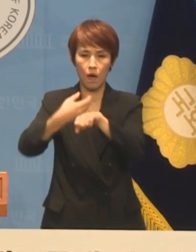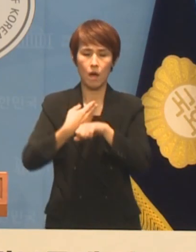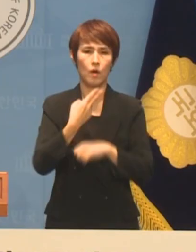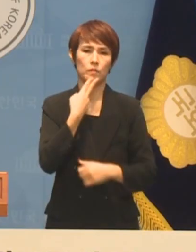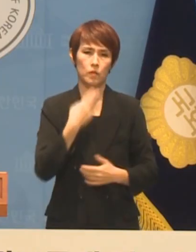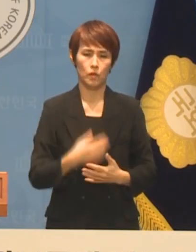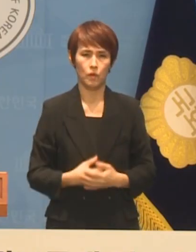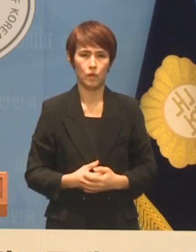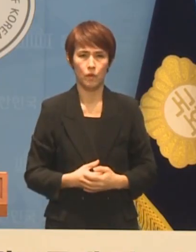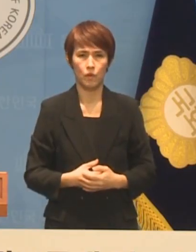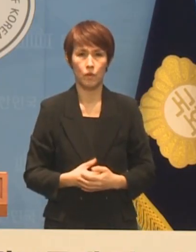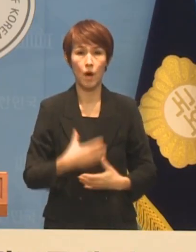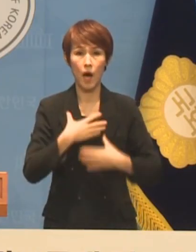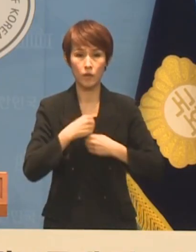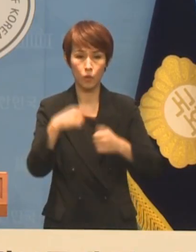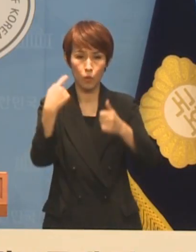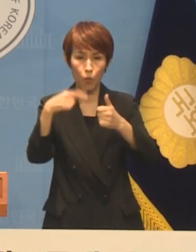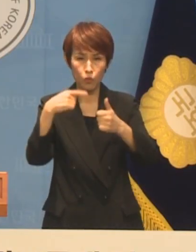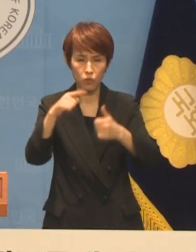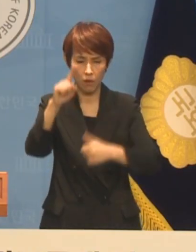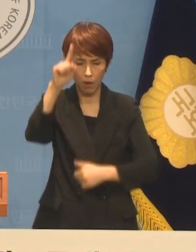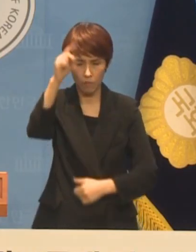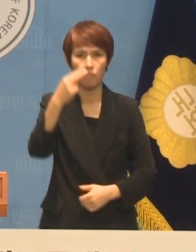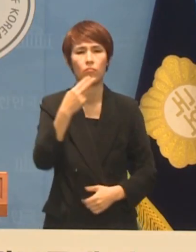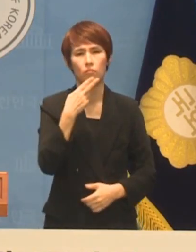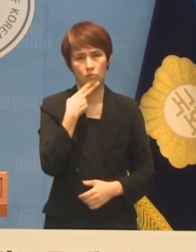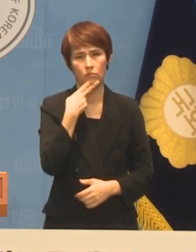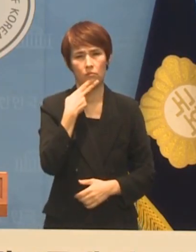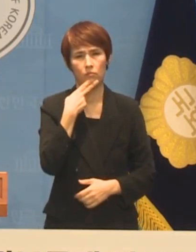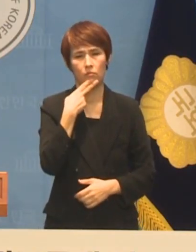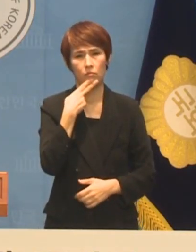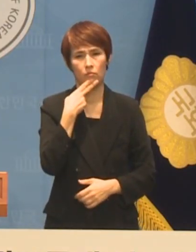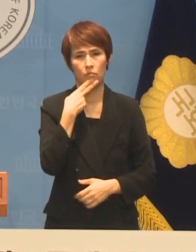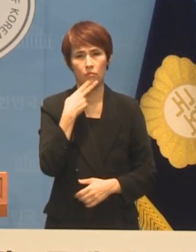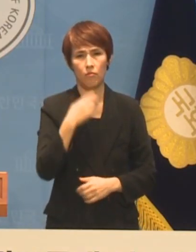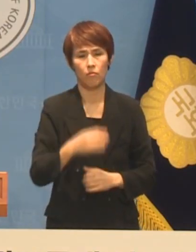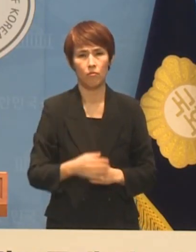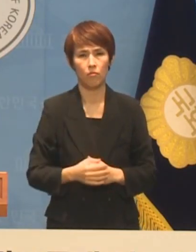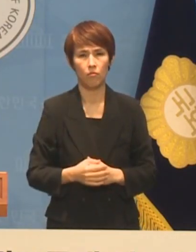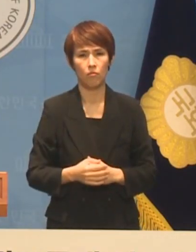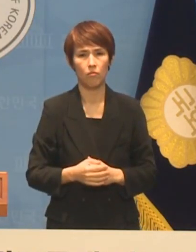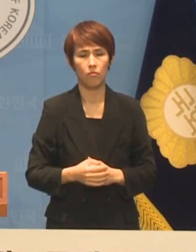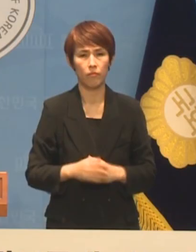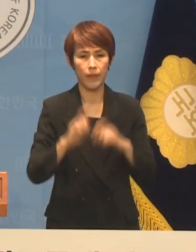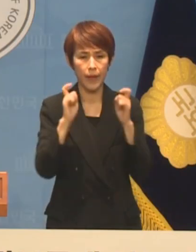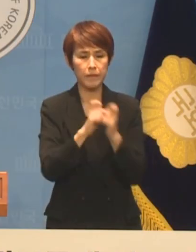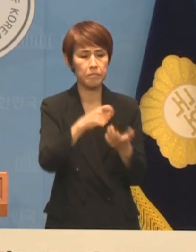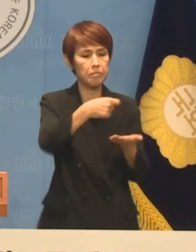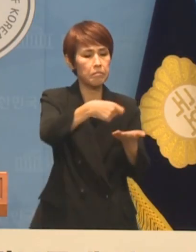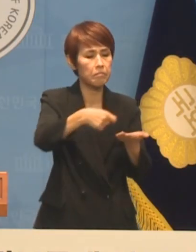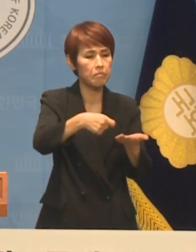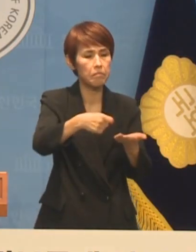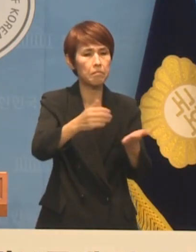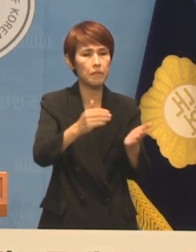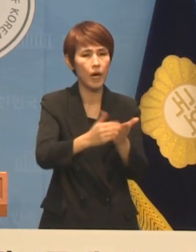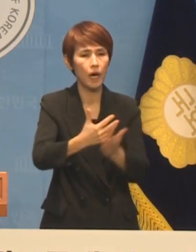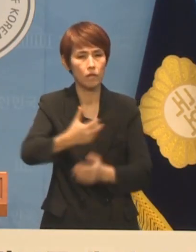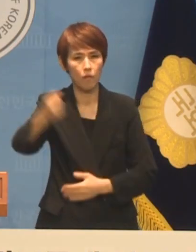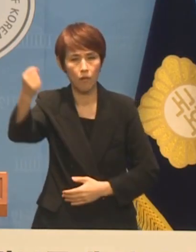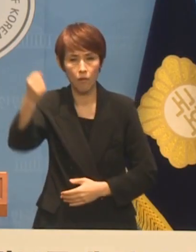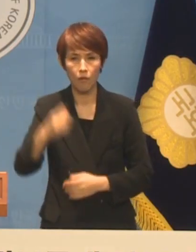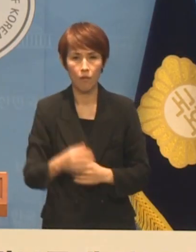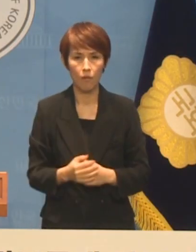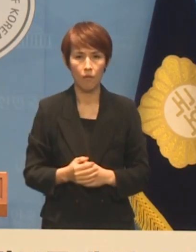않았고 안전교육을 한 번도 시행한 적 없이 개별 사인만 받아가니 언제